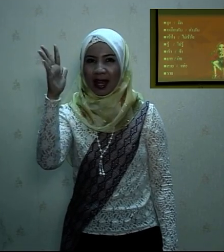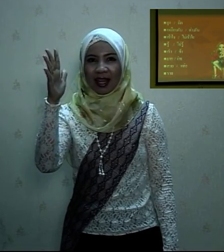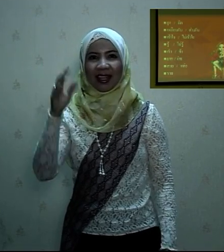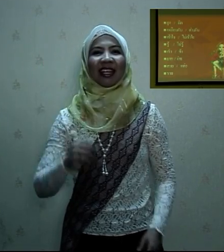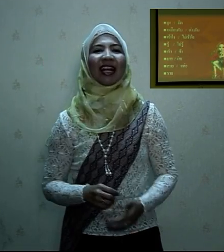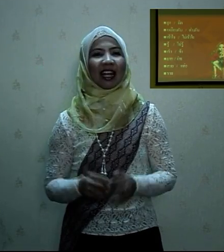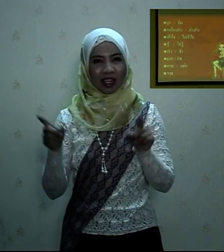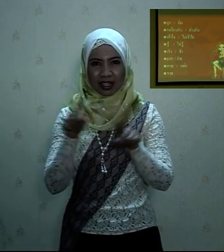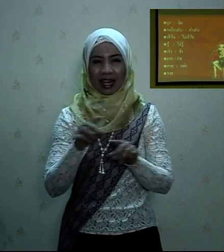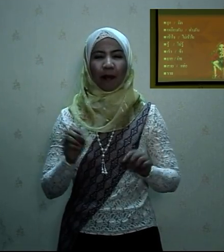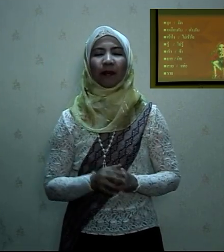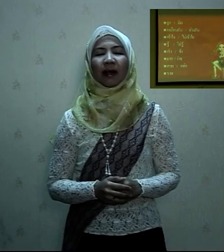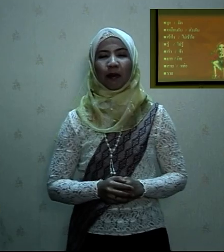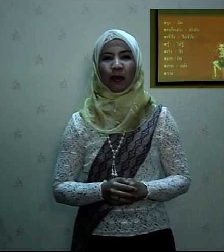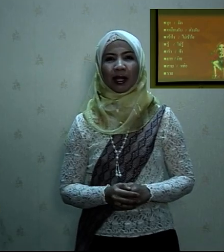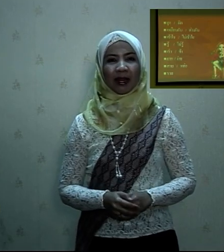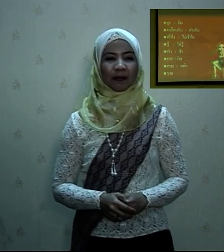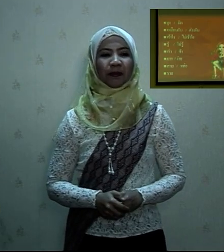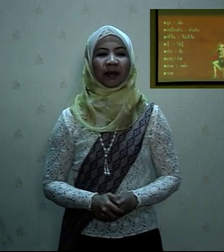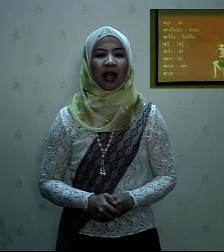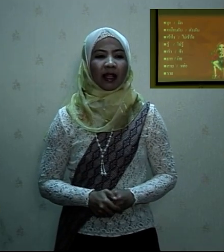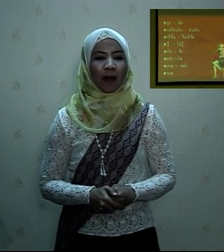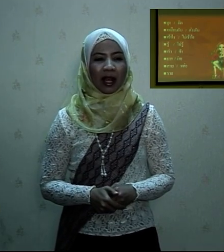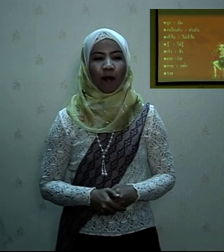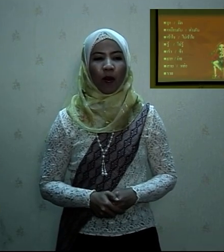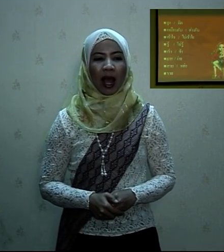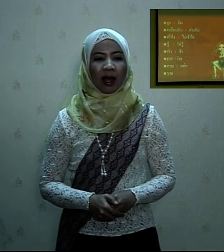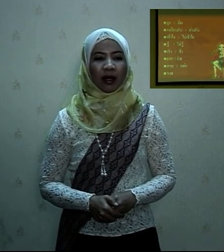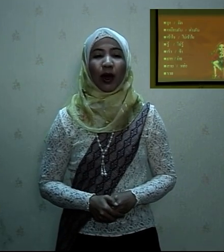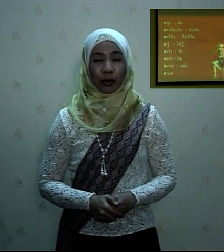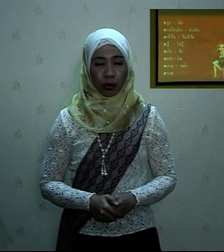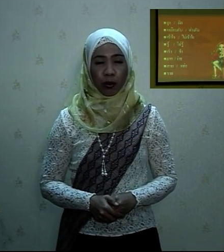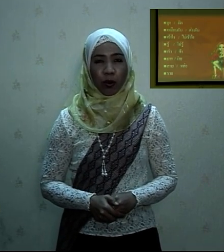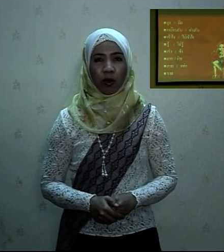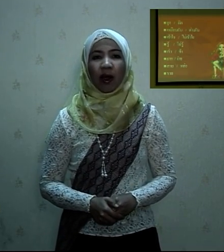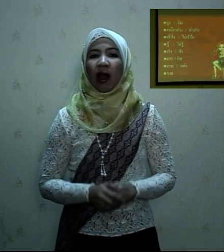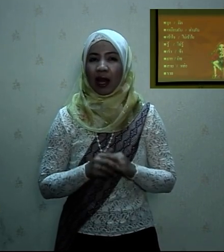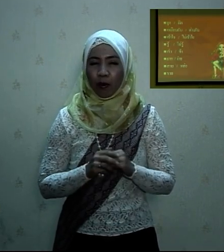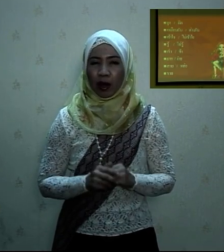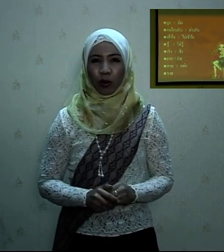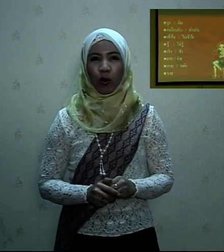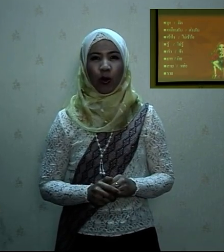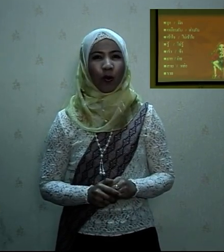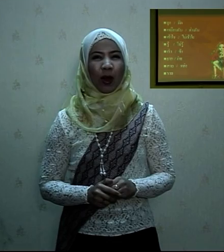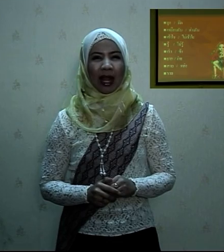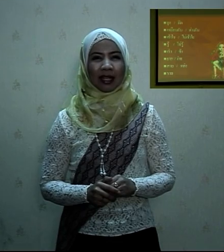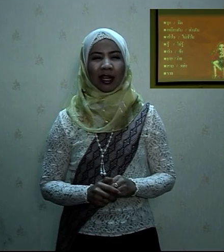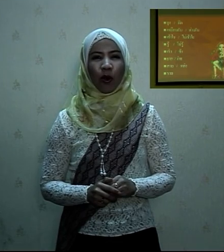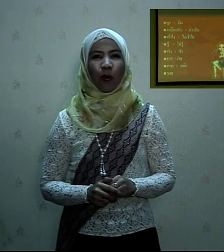เข้าใจไม่อย่างนี้นะคะก็จะสลับคำพูดกันต่อไปคำว่ารู้เวลาที่เราพูด